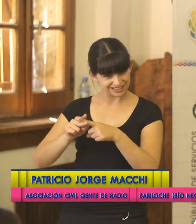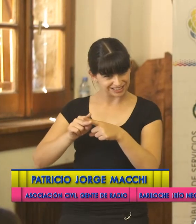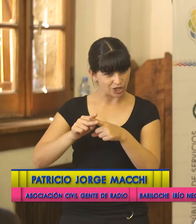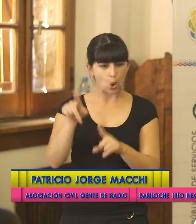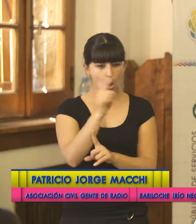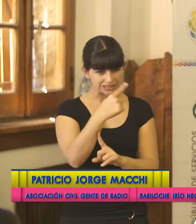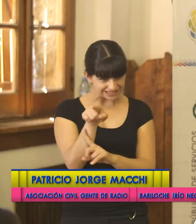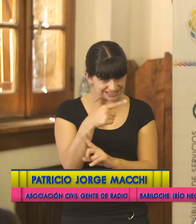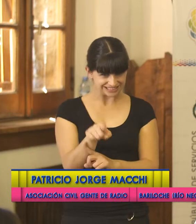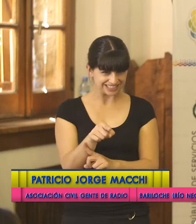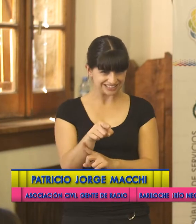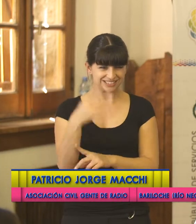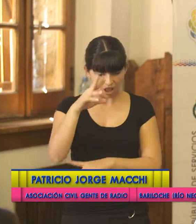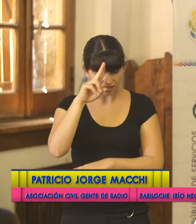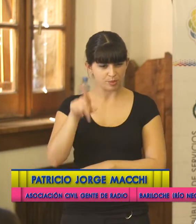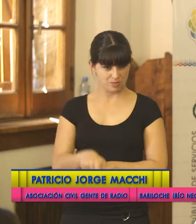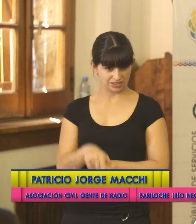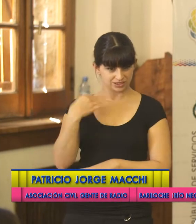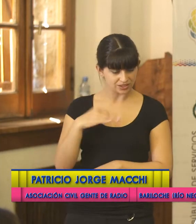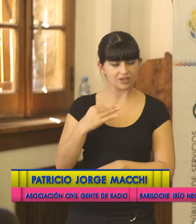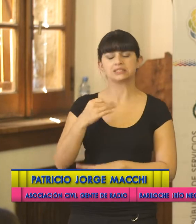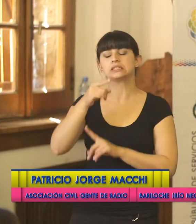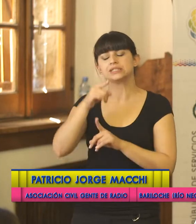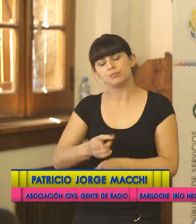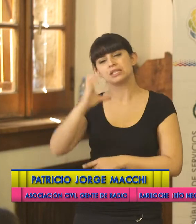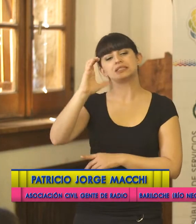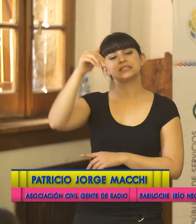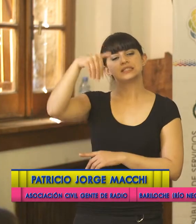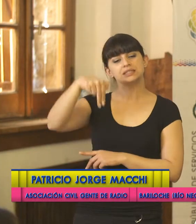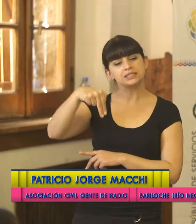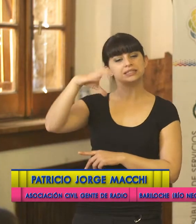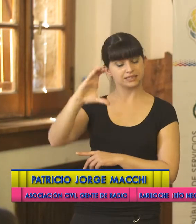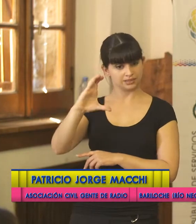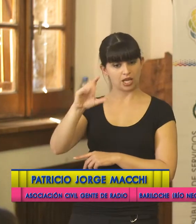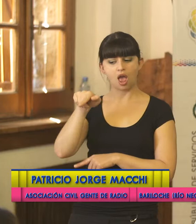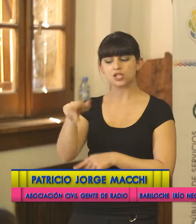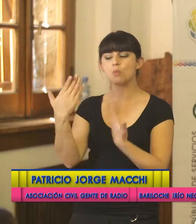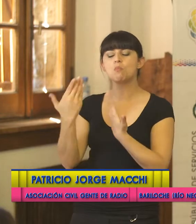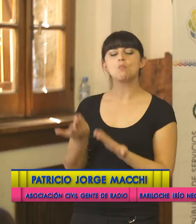además que la cnc podría ser utilizada